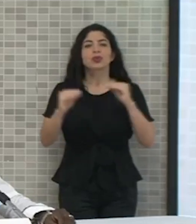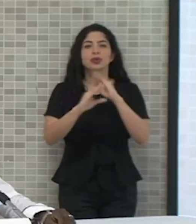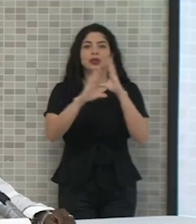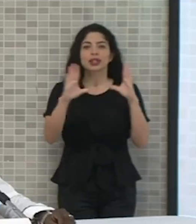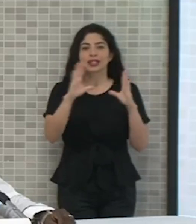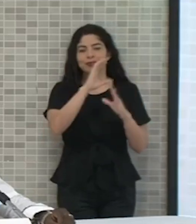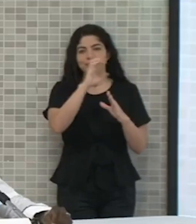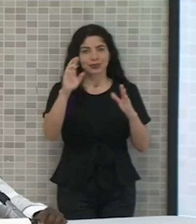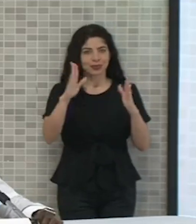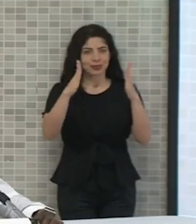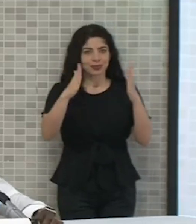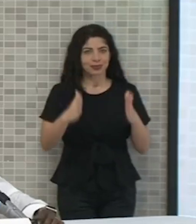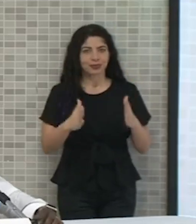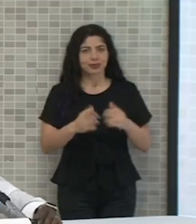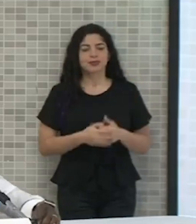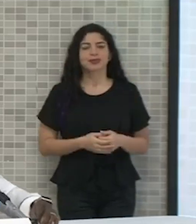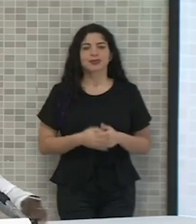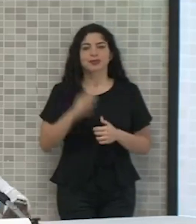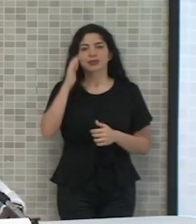costarricenses.